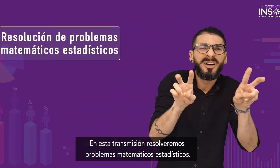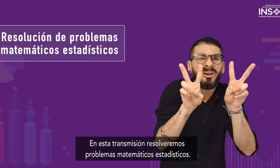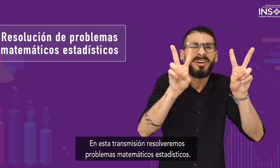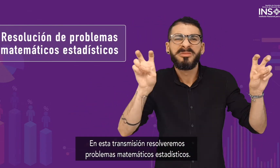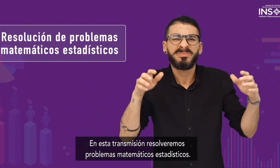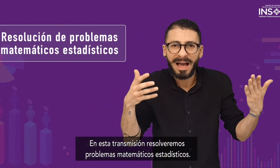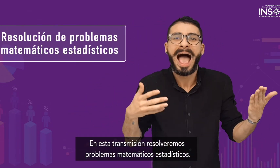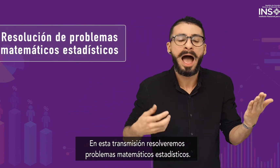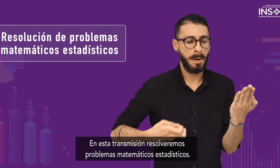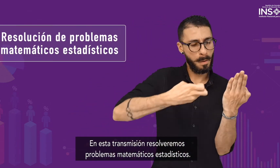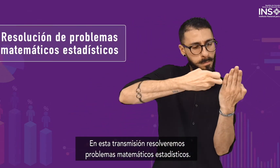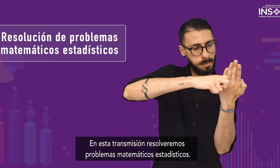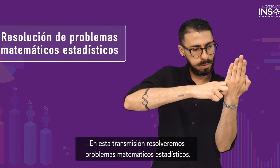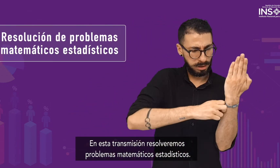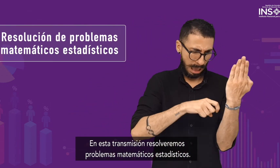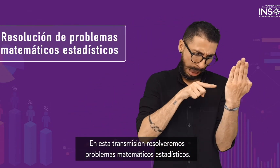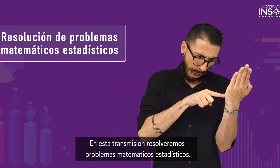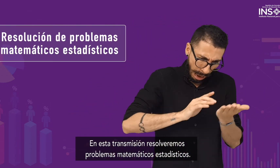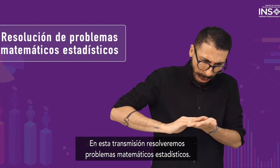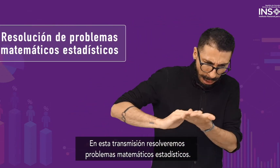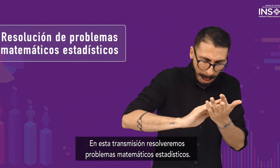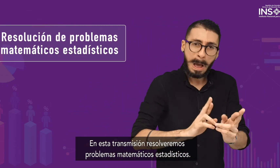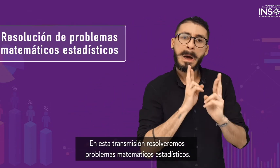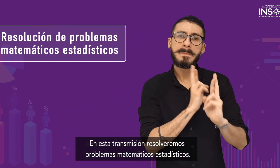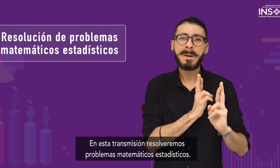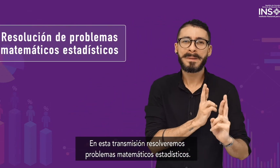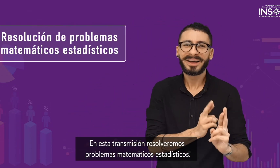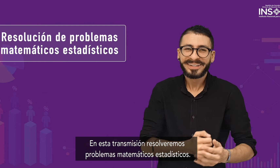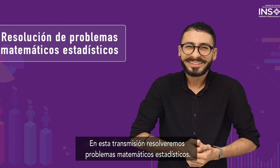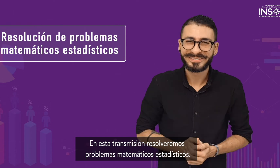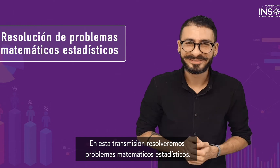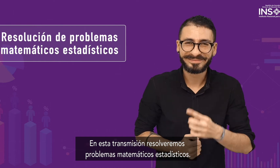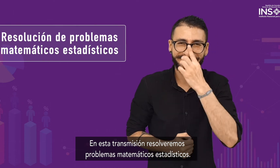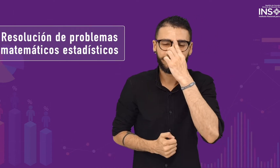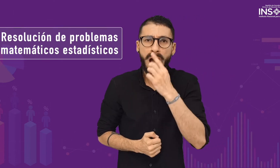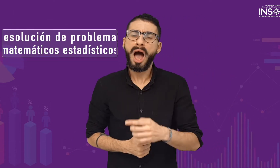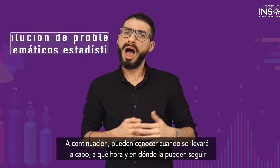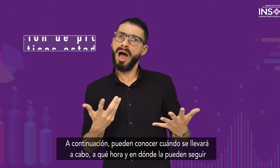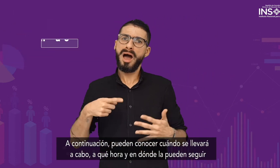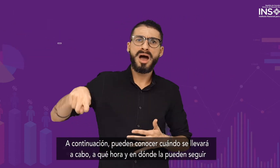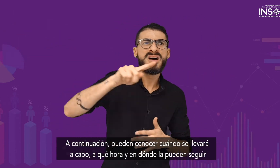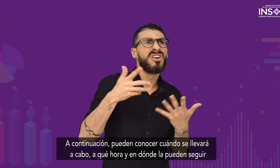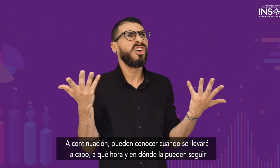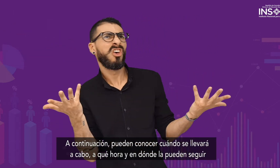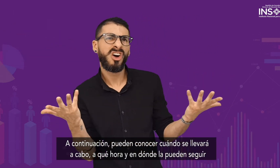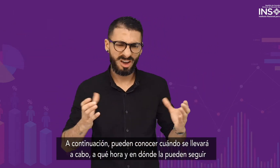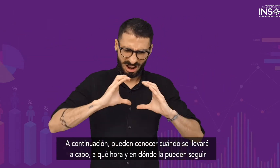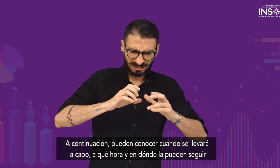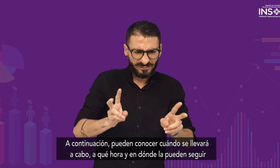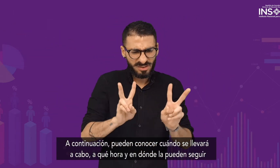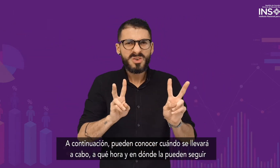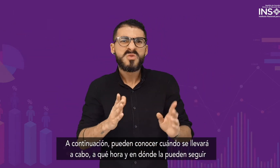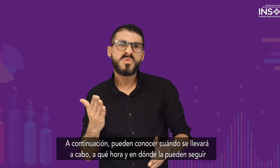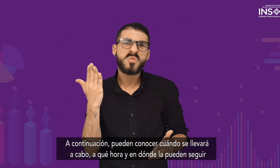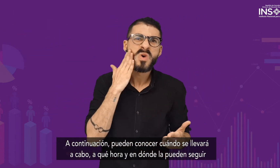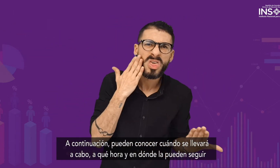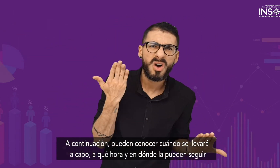transmisión resolveremos problemas matemáticos estadísticos. A continuación, pueden conocer cuándo se